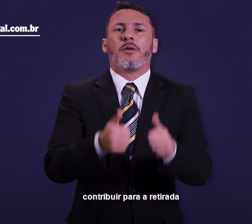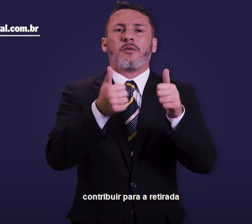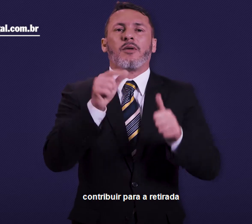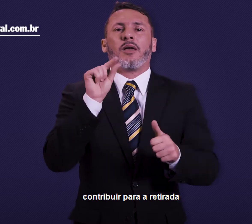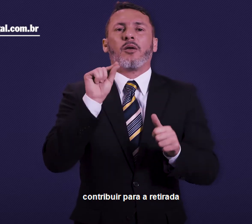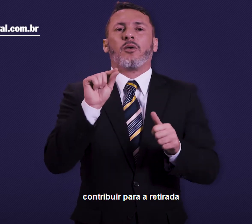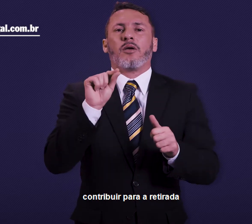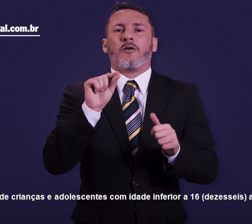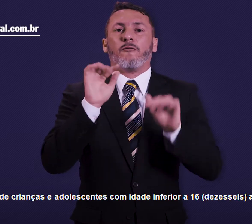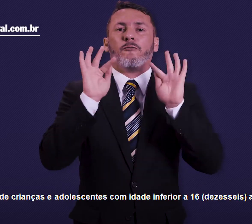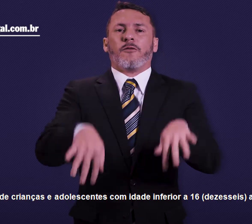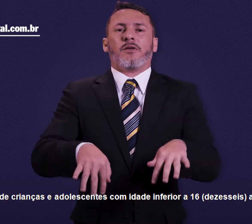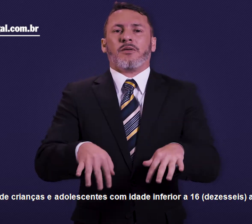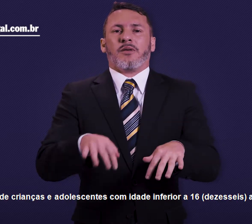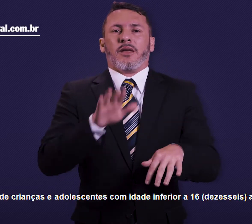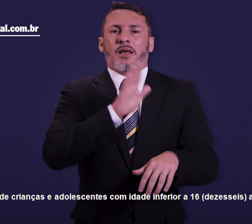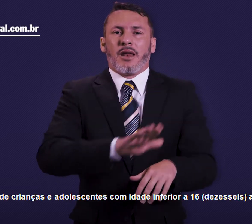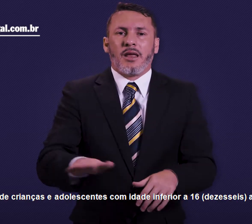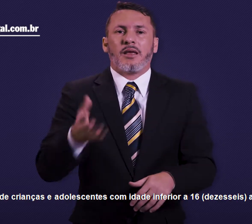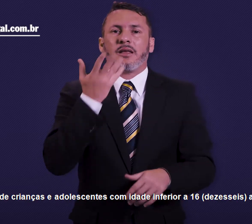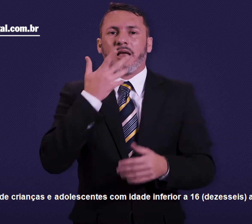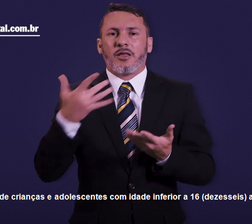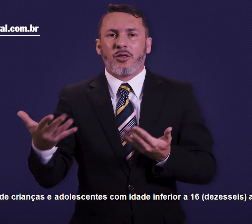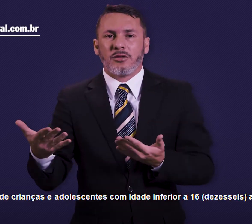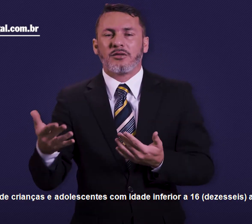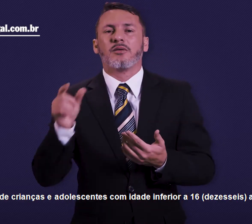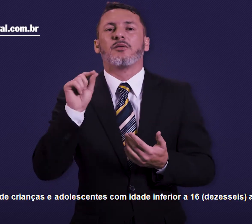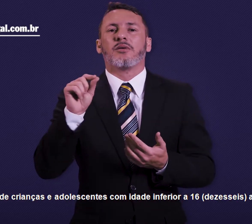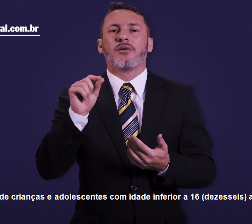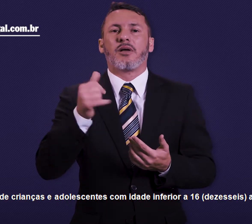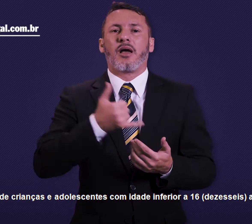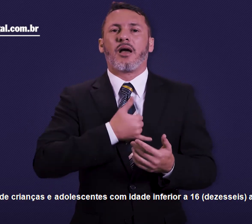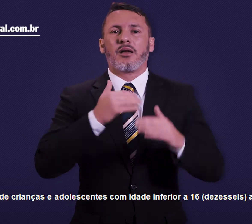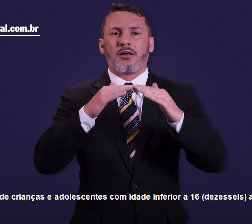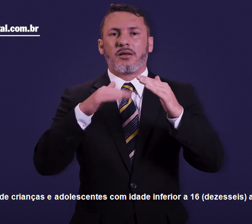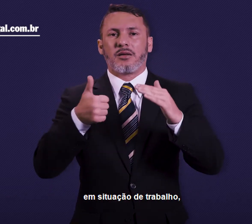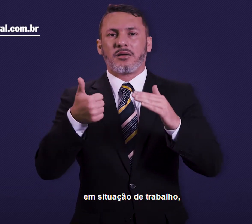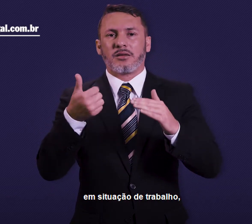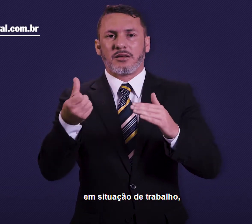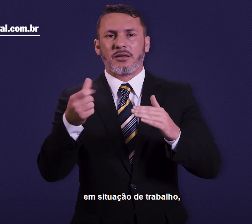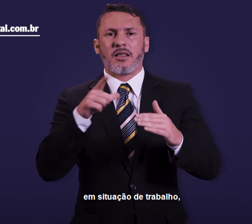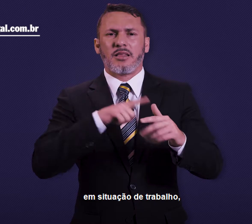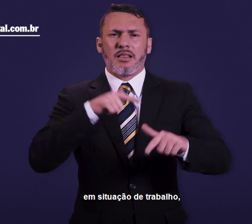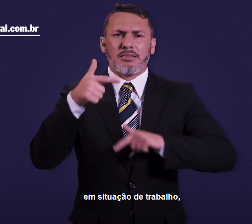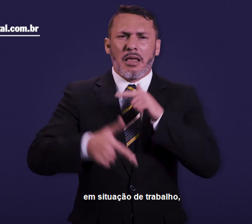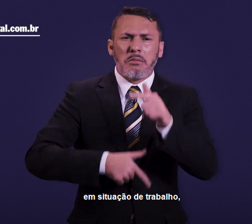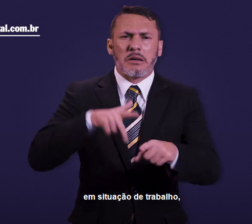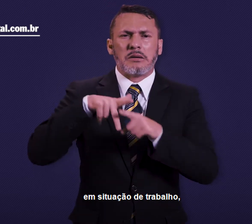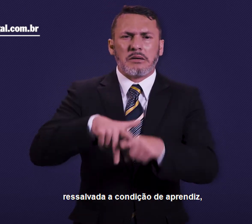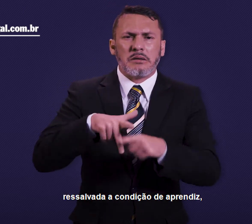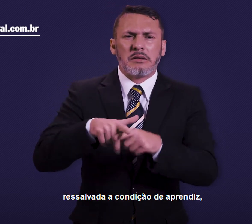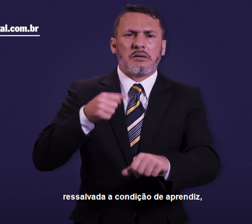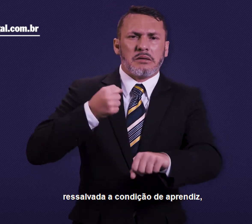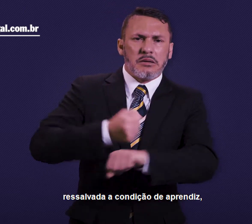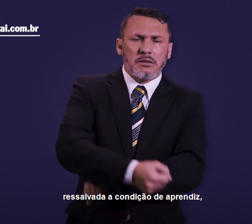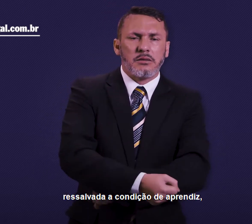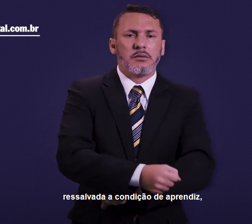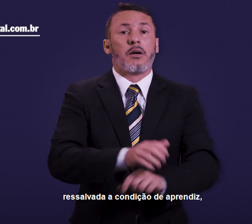a retirada de crianças e adolescentes com idade inferior a 16 anos em situação de trabalho, ressalvada a condição